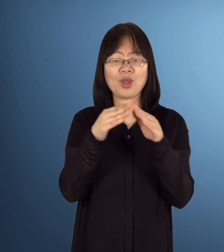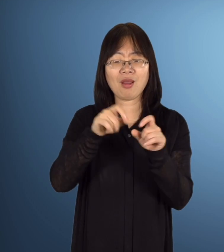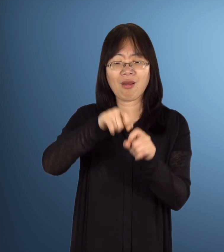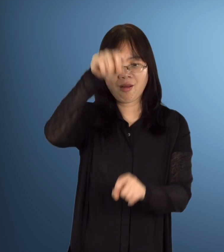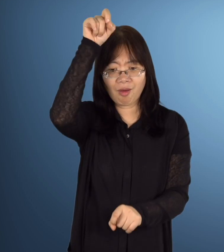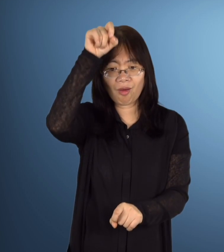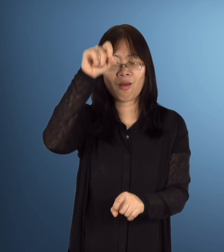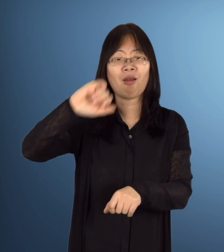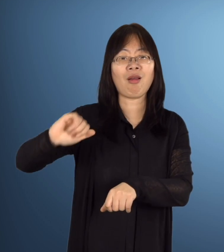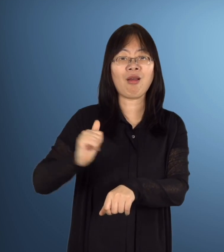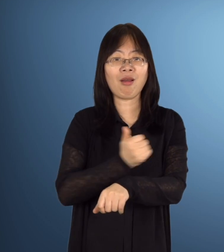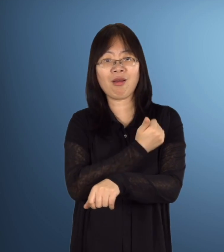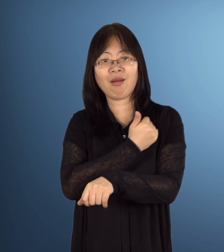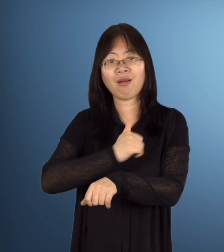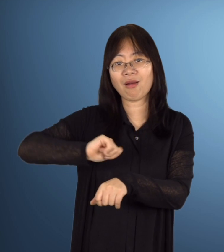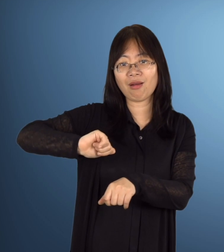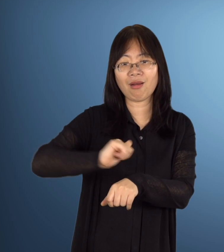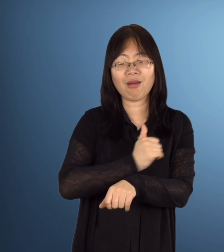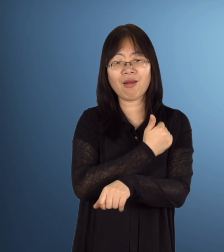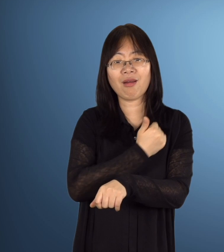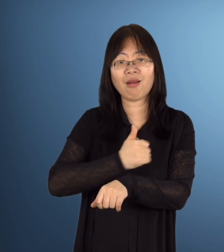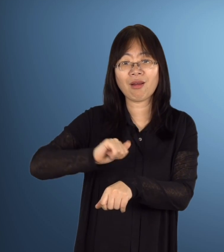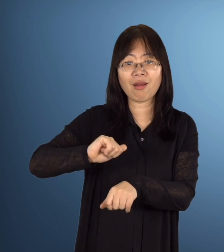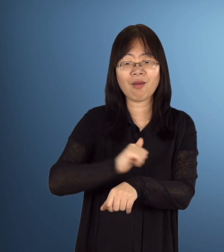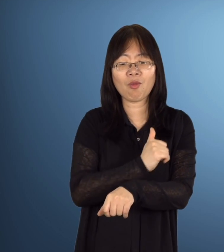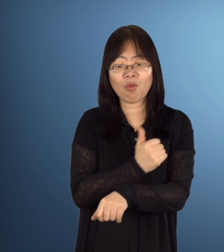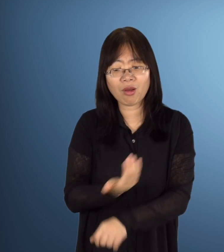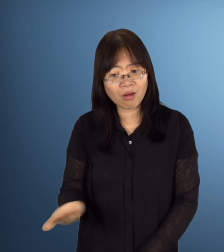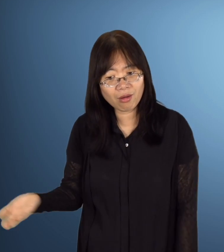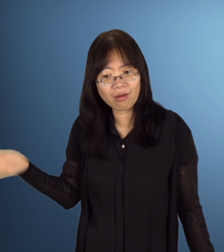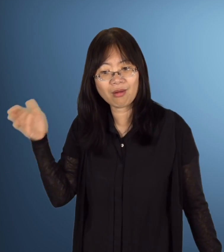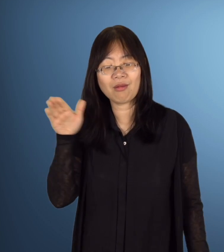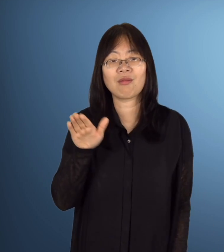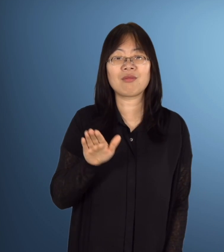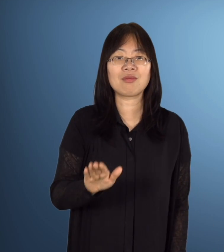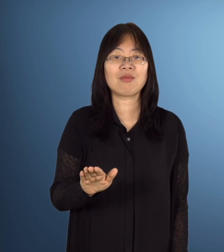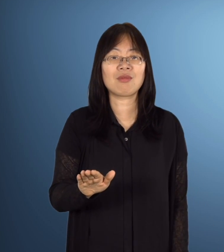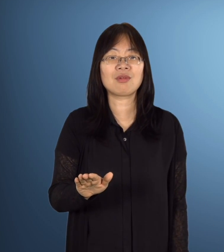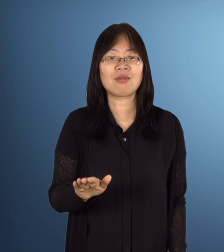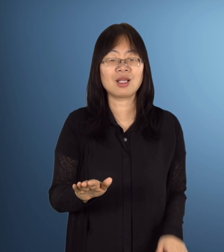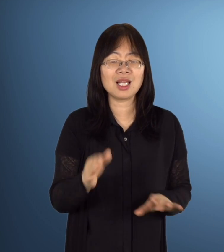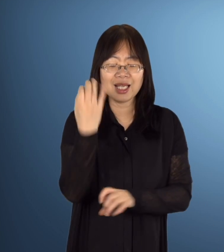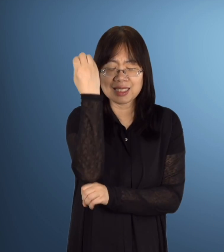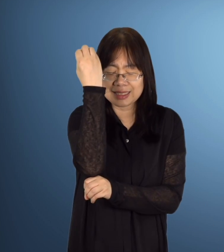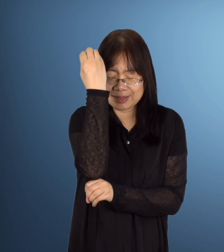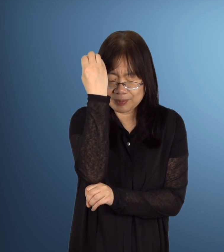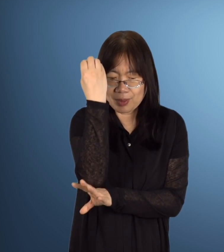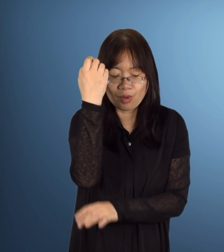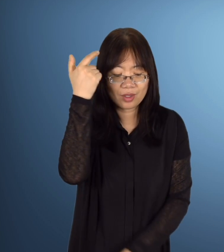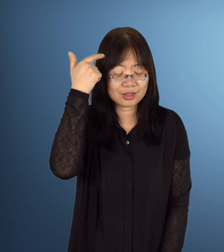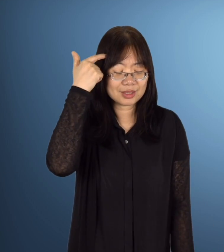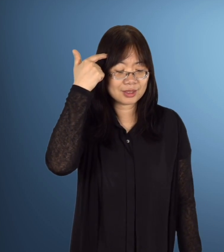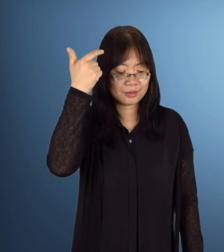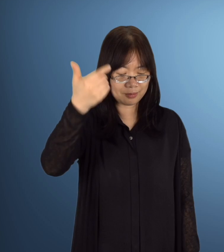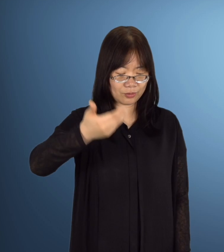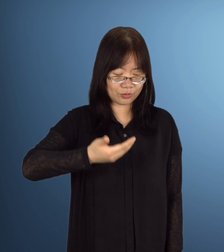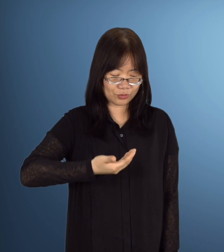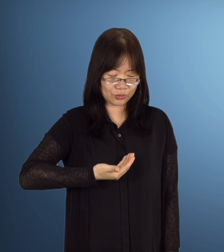수년, 10수년 또는 몇십 년을 다녔는데 이런 근본적인 질문